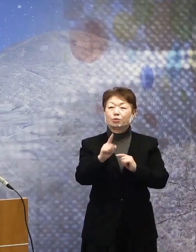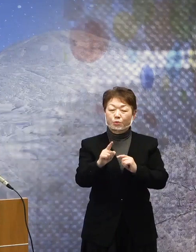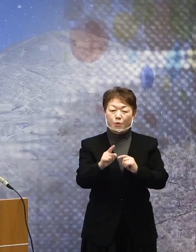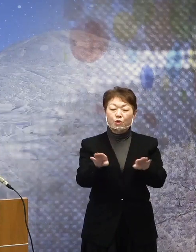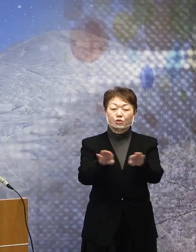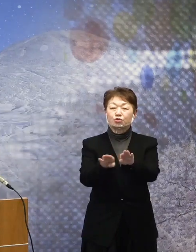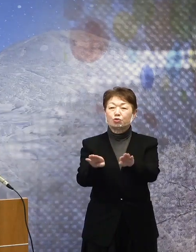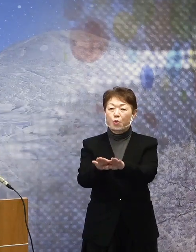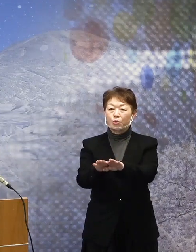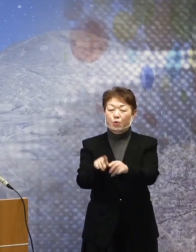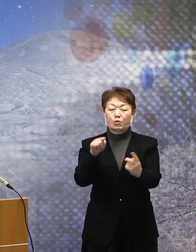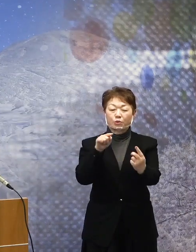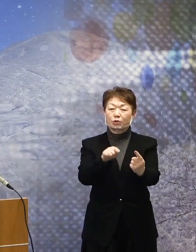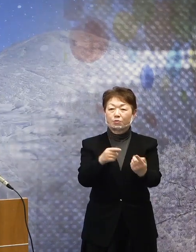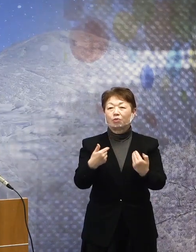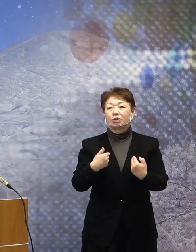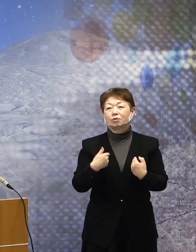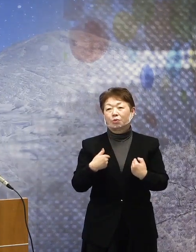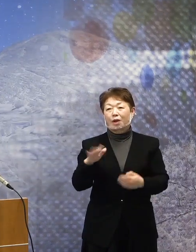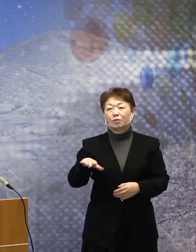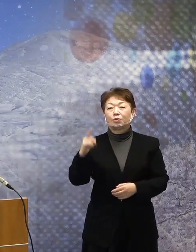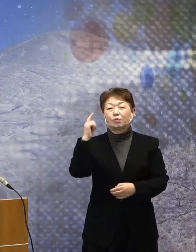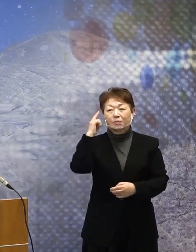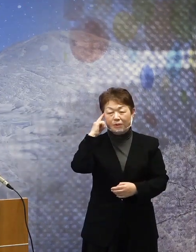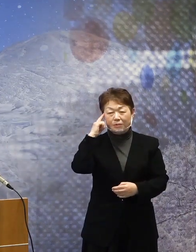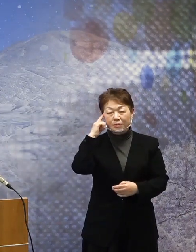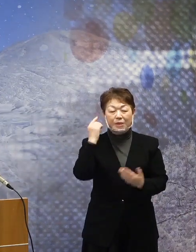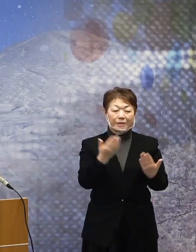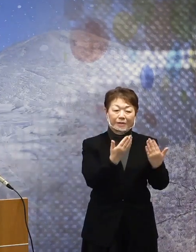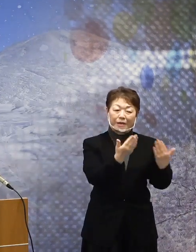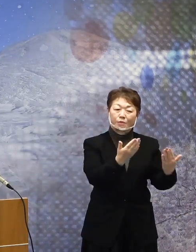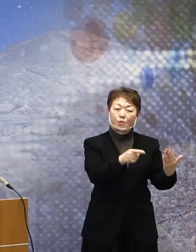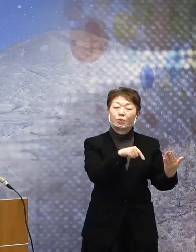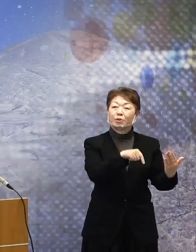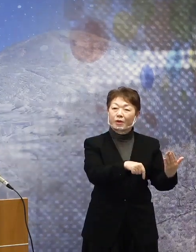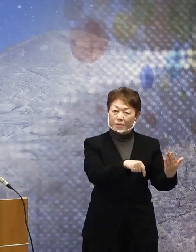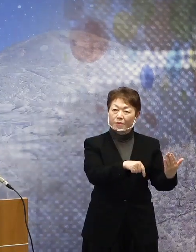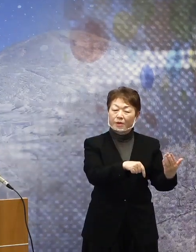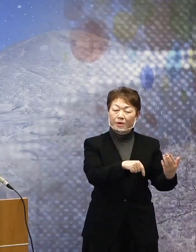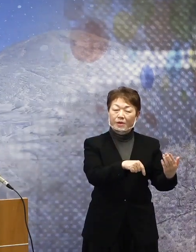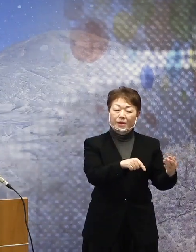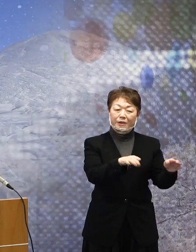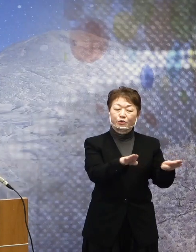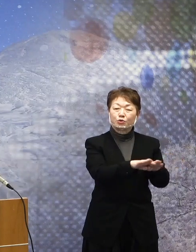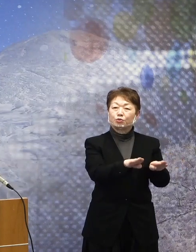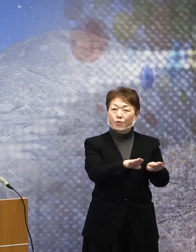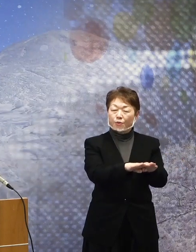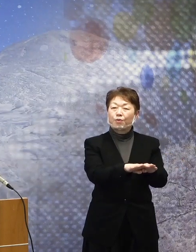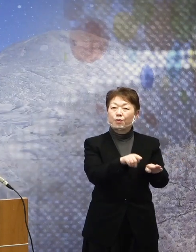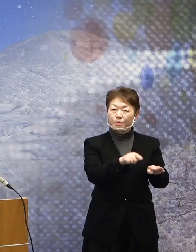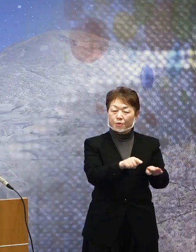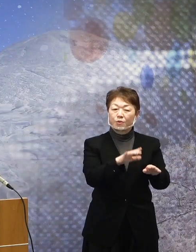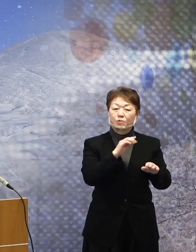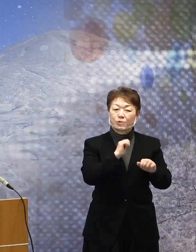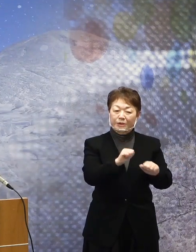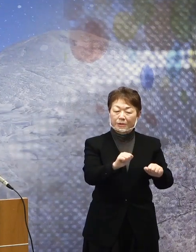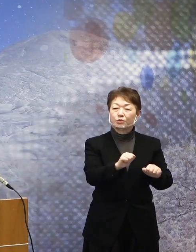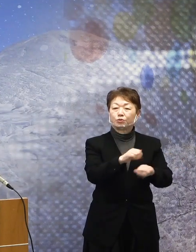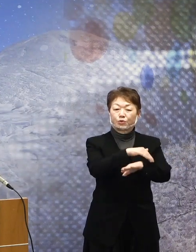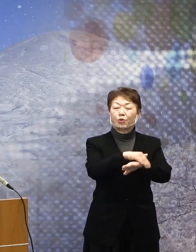措置も必要だと思っておりますし、休校の対応を取るところ学校も考え実際に実施する予定